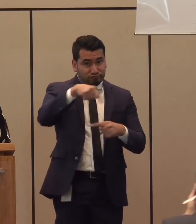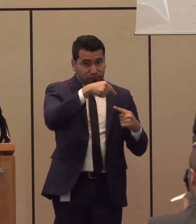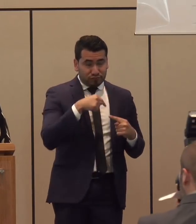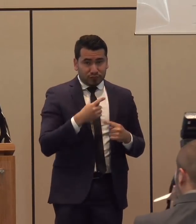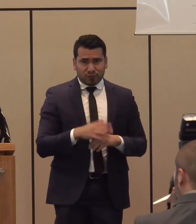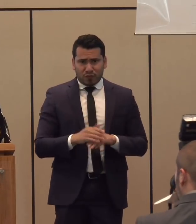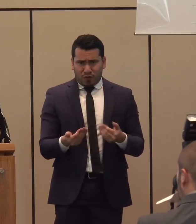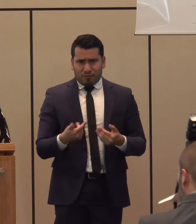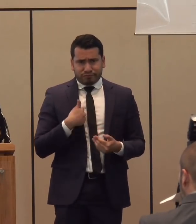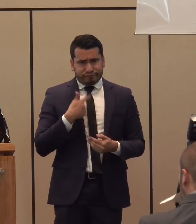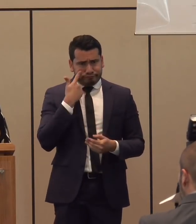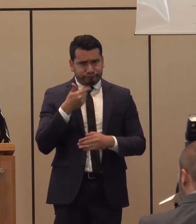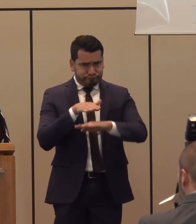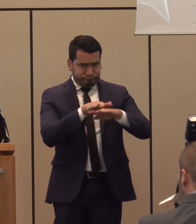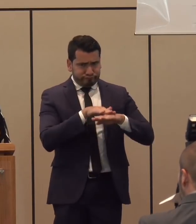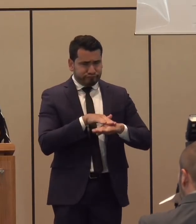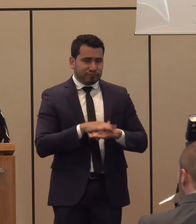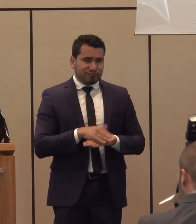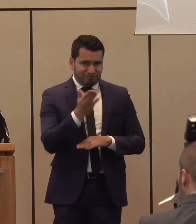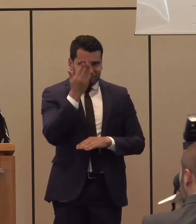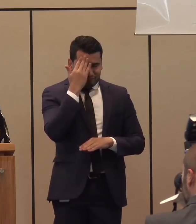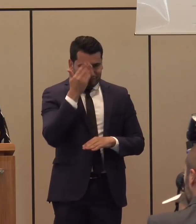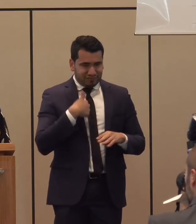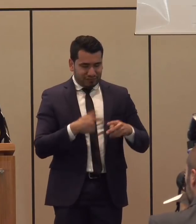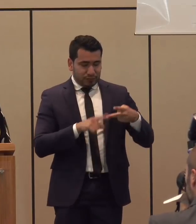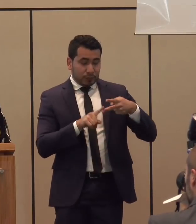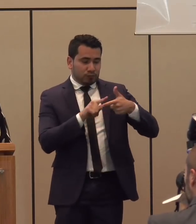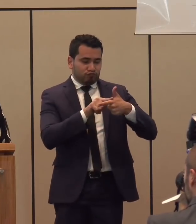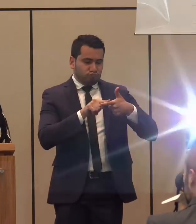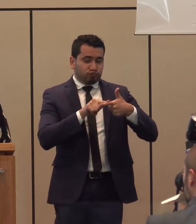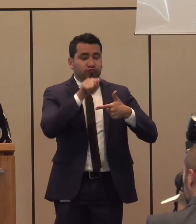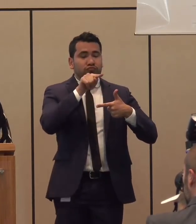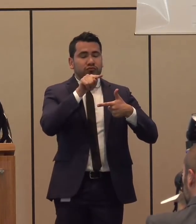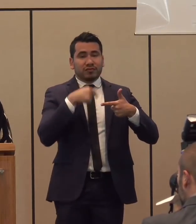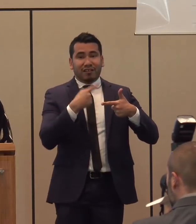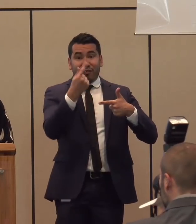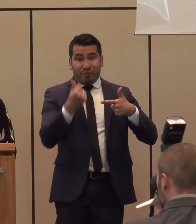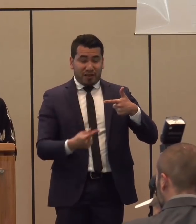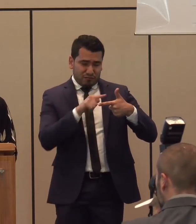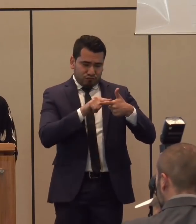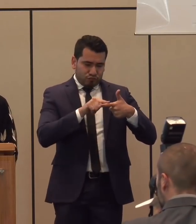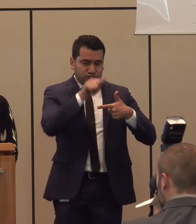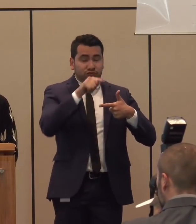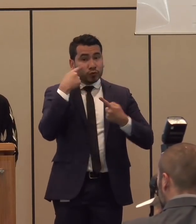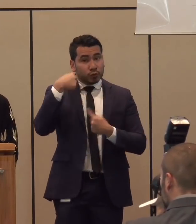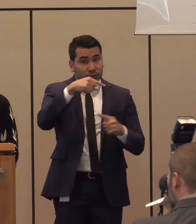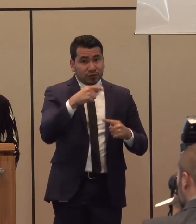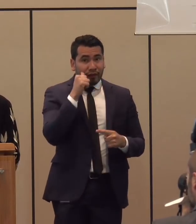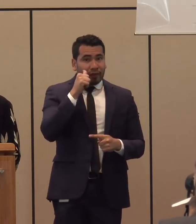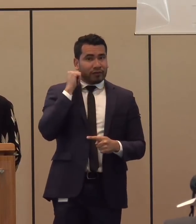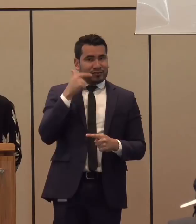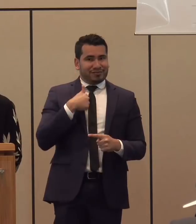segundo renglón de nuestra economía ayer salió el dato de que tenemos ya octubre